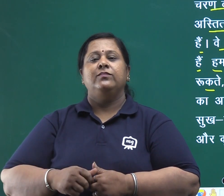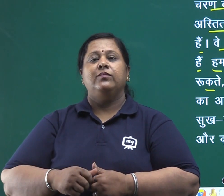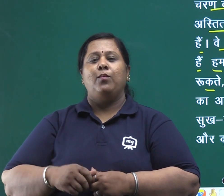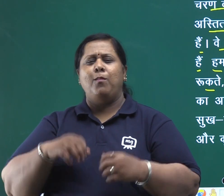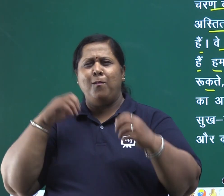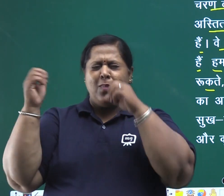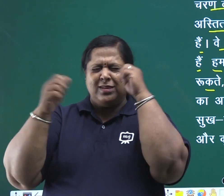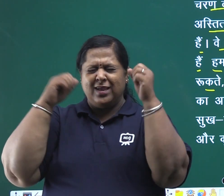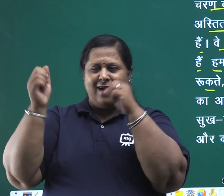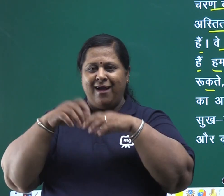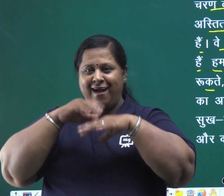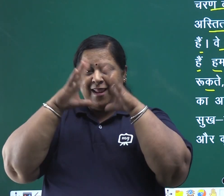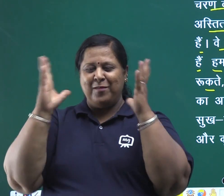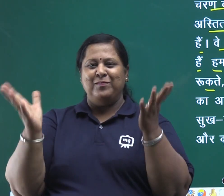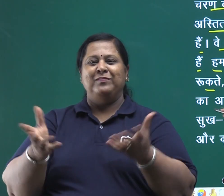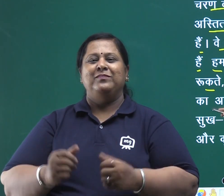मस्ती का आलम